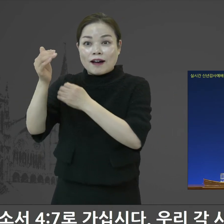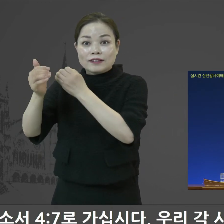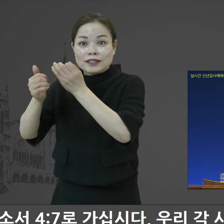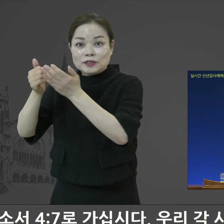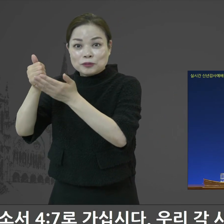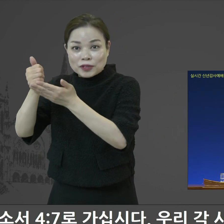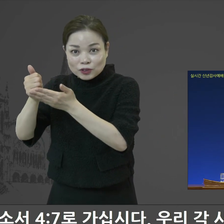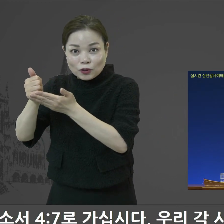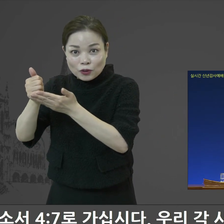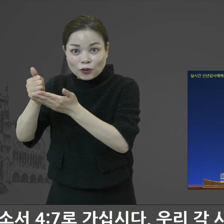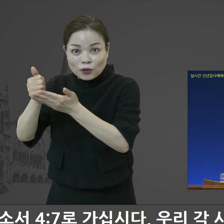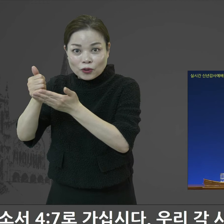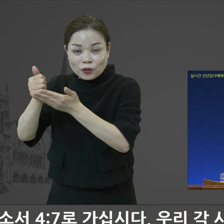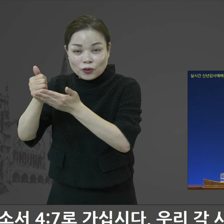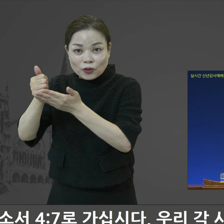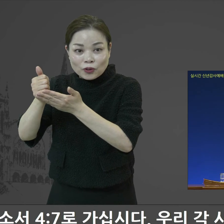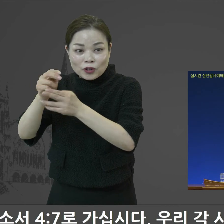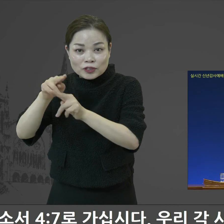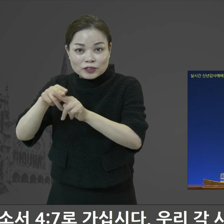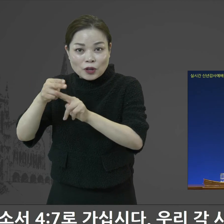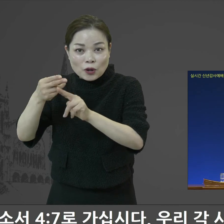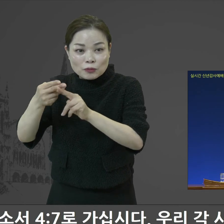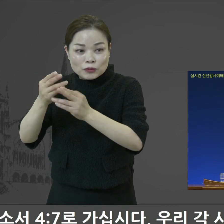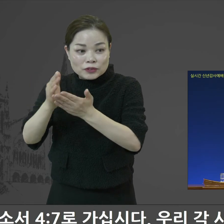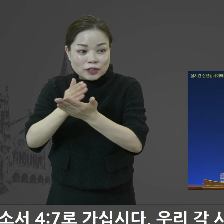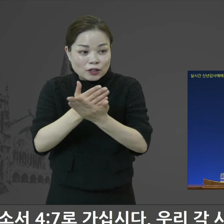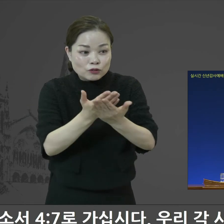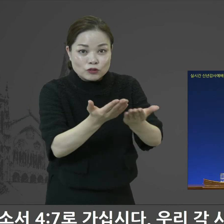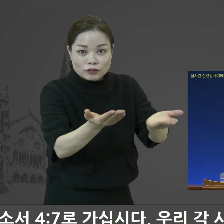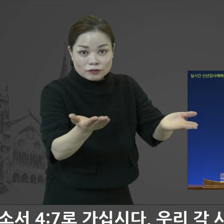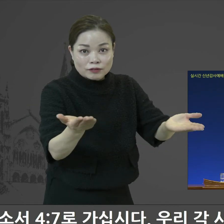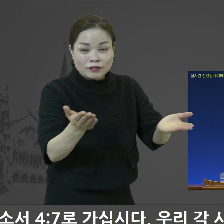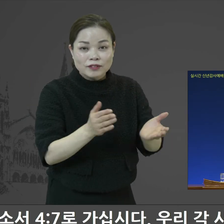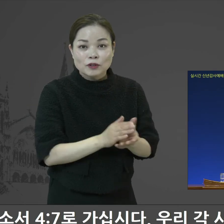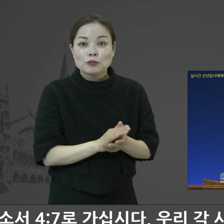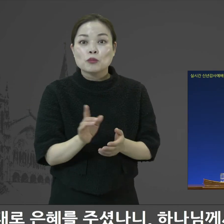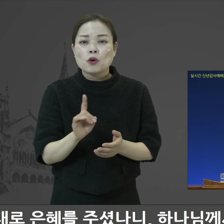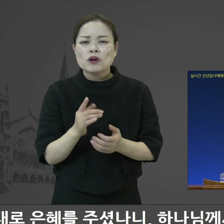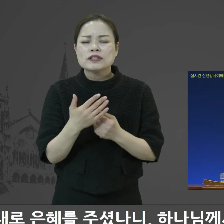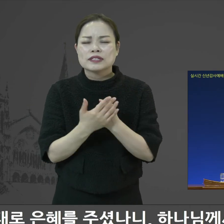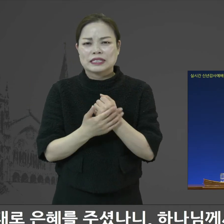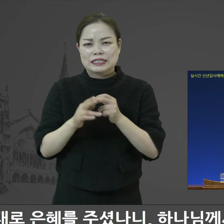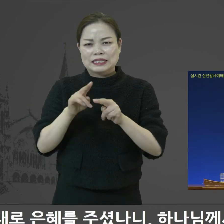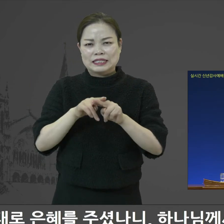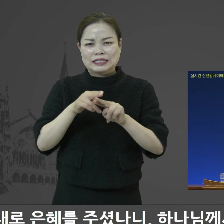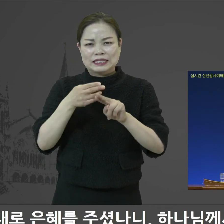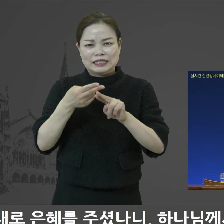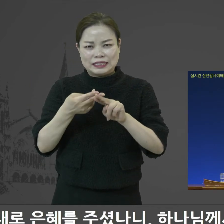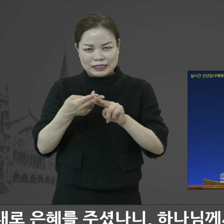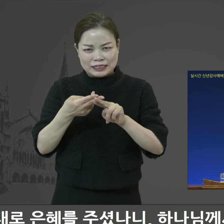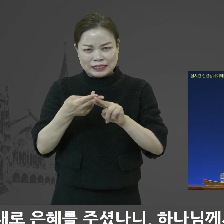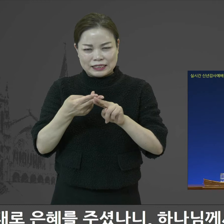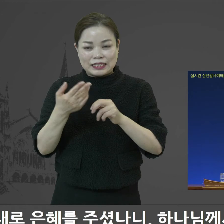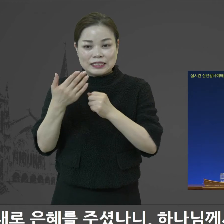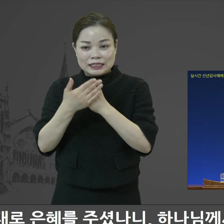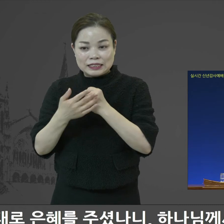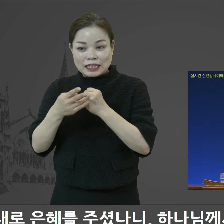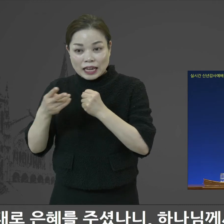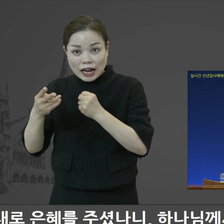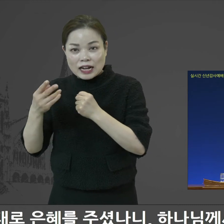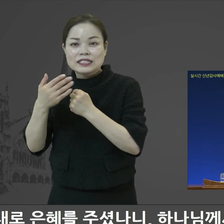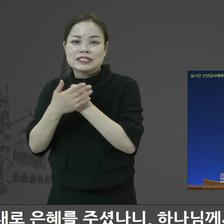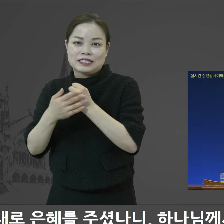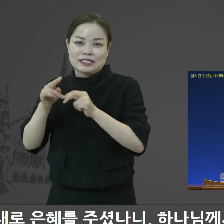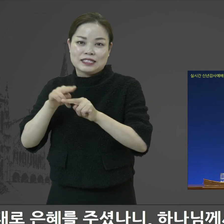하나님께서 선물의 분량대로 은혜를 주셨다는 겁니다. 이건 뭐냐면 은혜로 은사를 주셨다는 거예요.